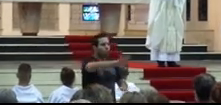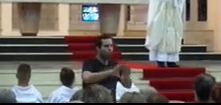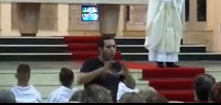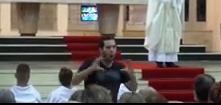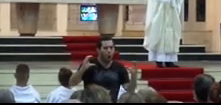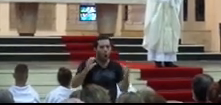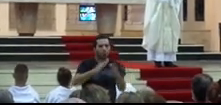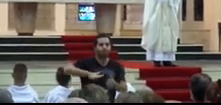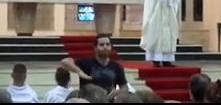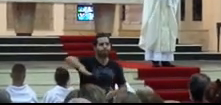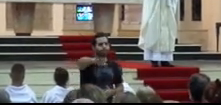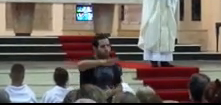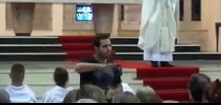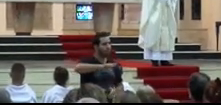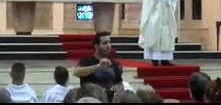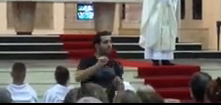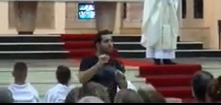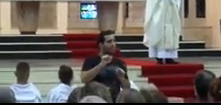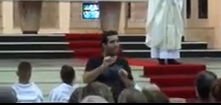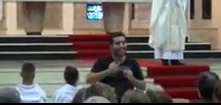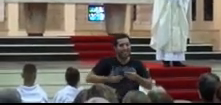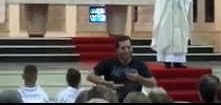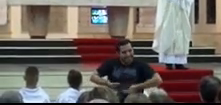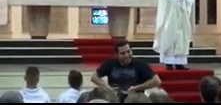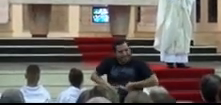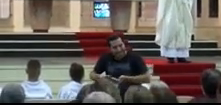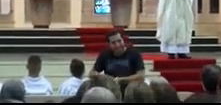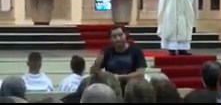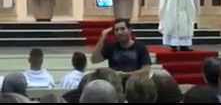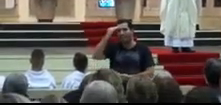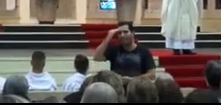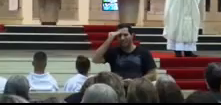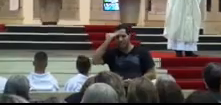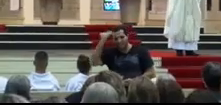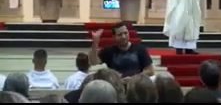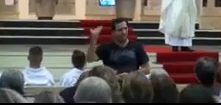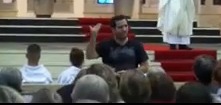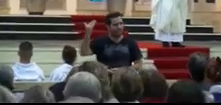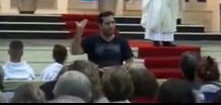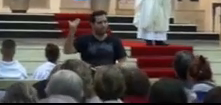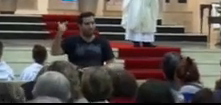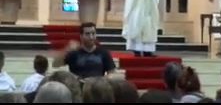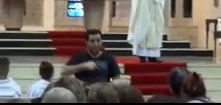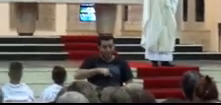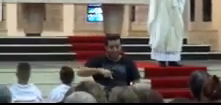do serviço, da gratidão, da disponibilidade, da